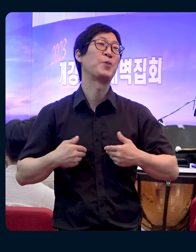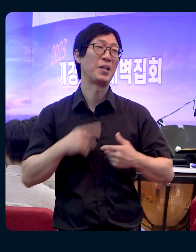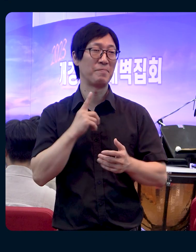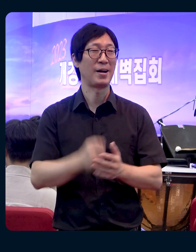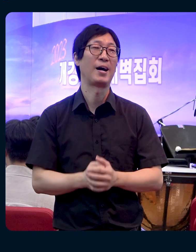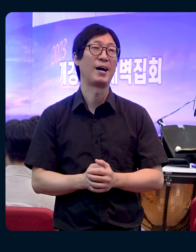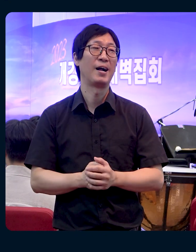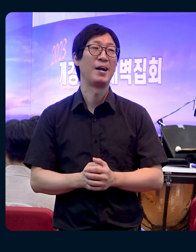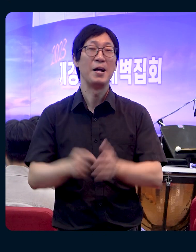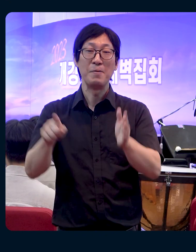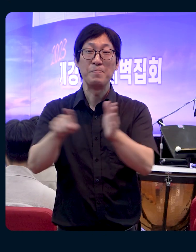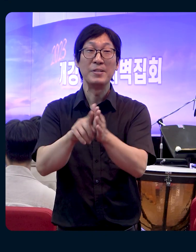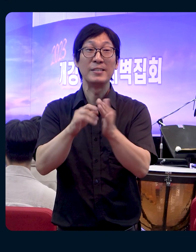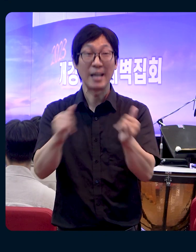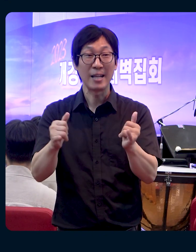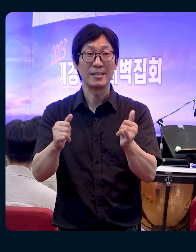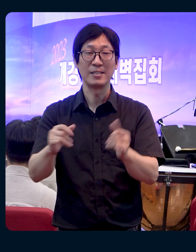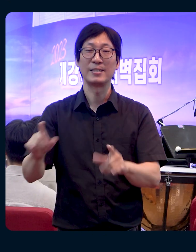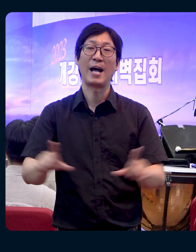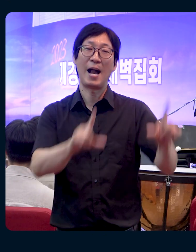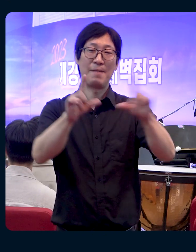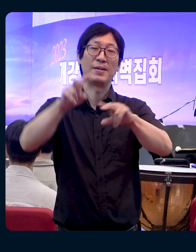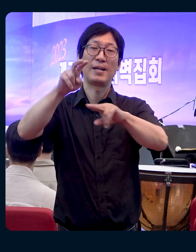신앙인은 삶의 자리에서 그렇게 살아간다.